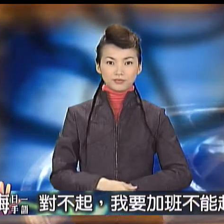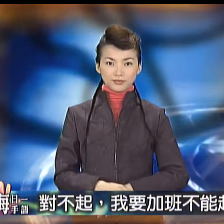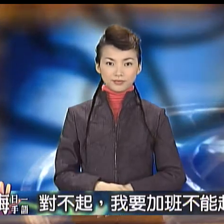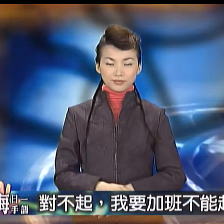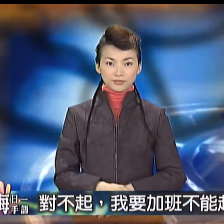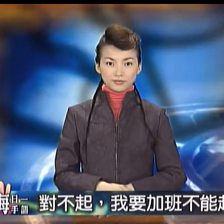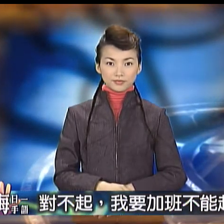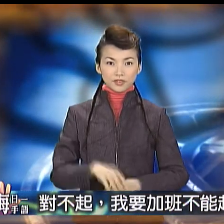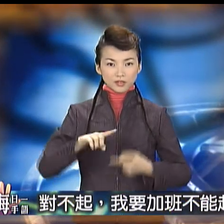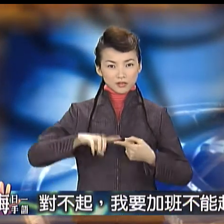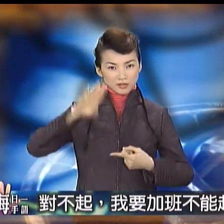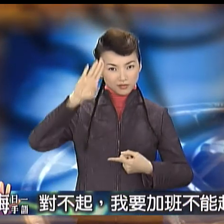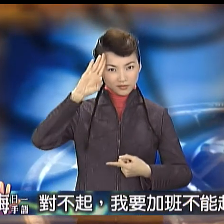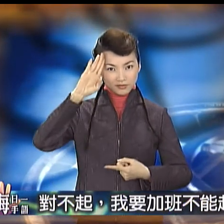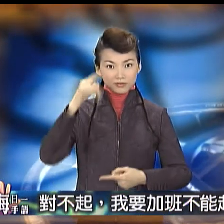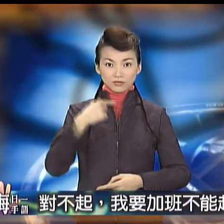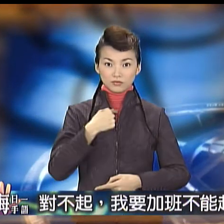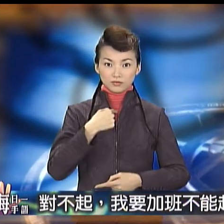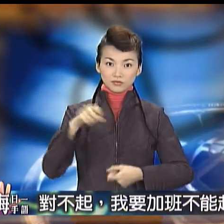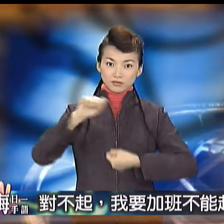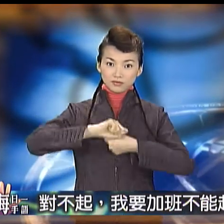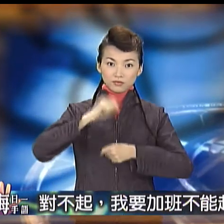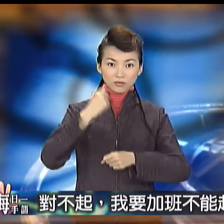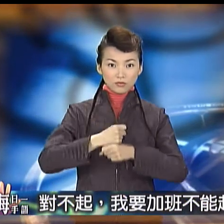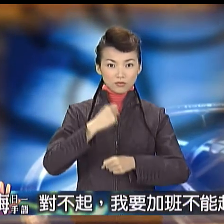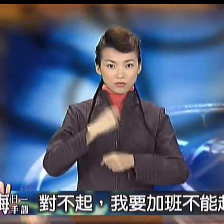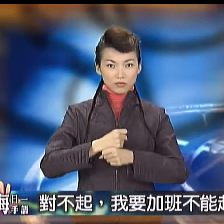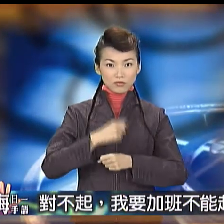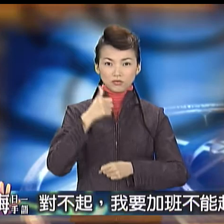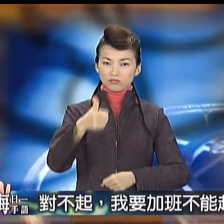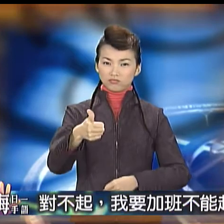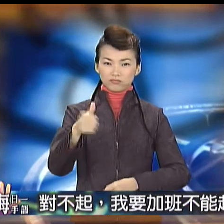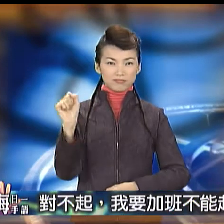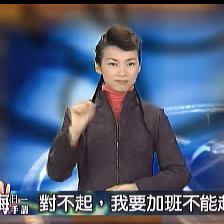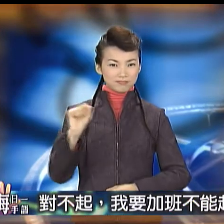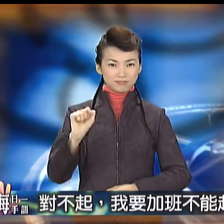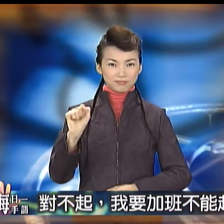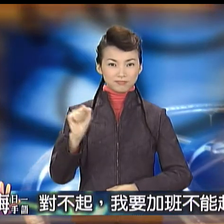对不起，我要加班，不能赴约。